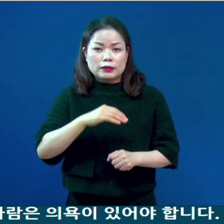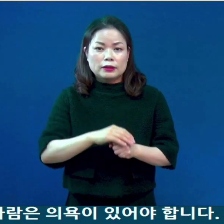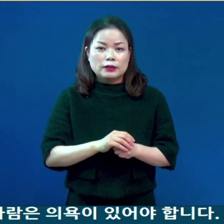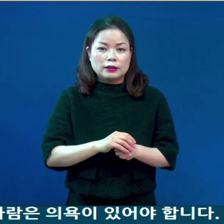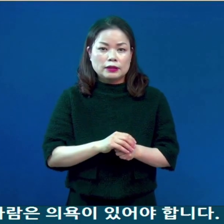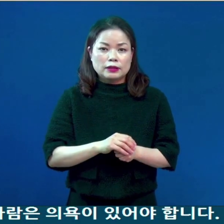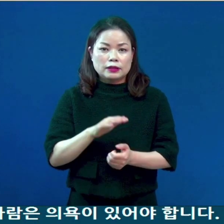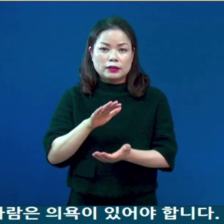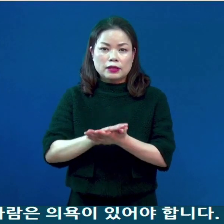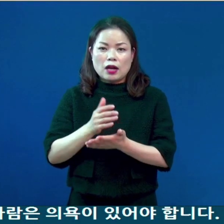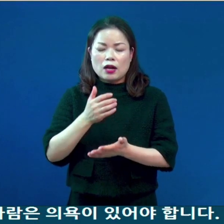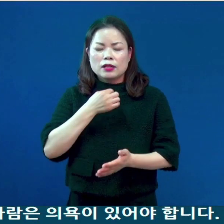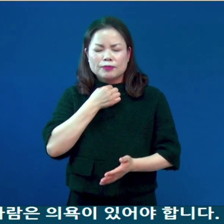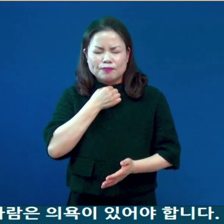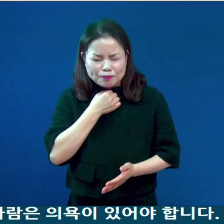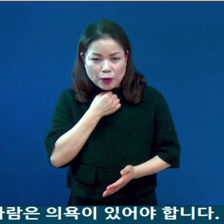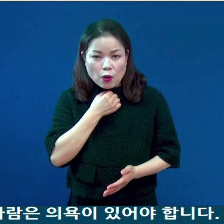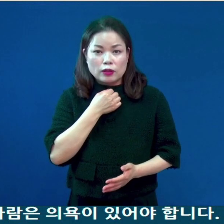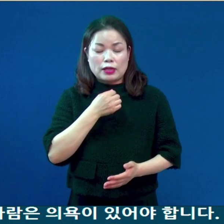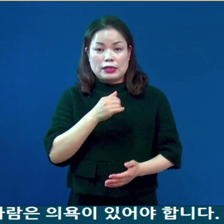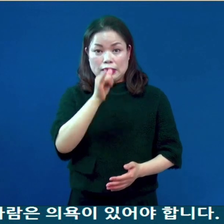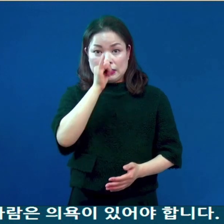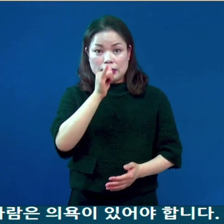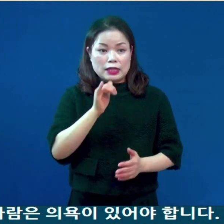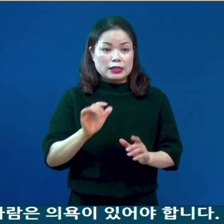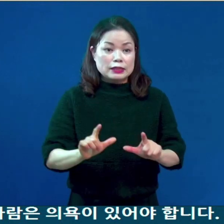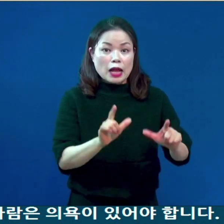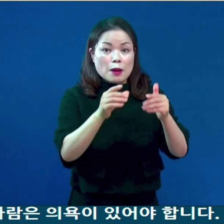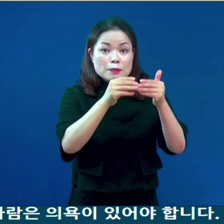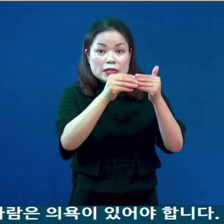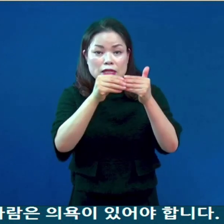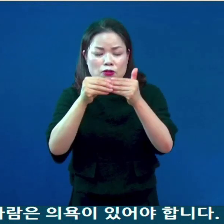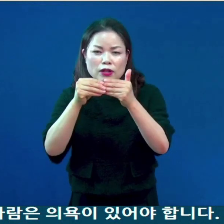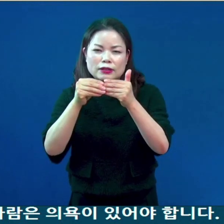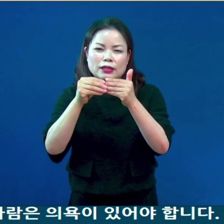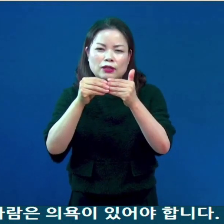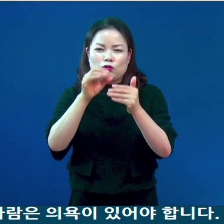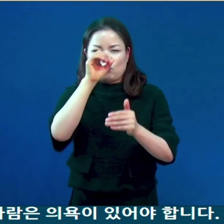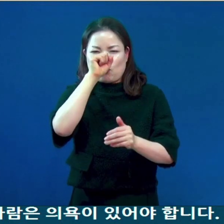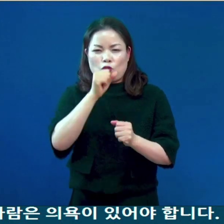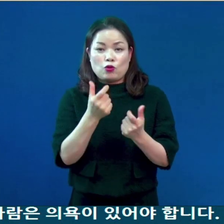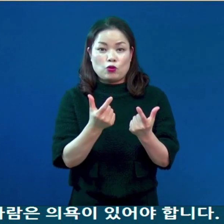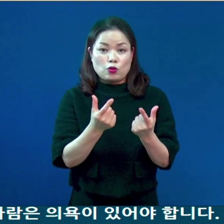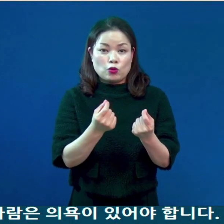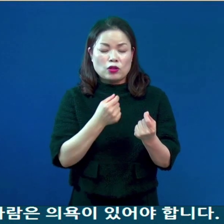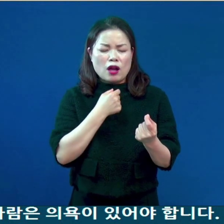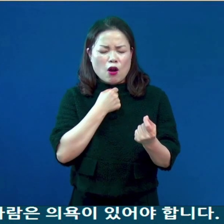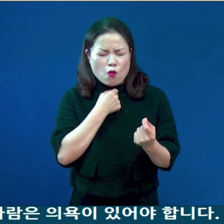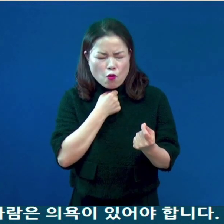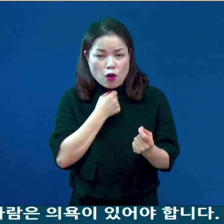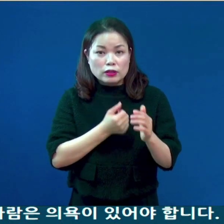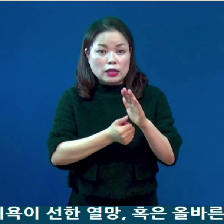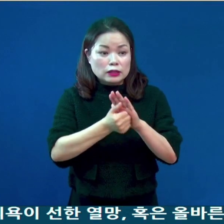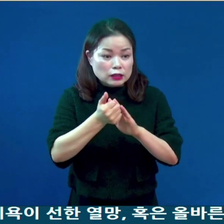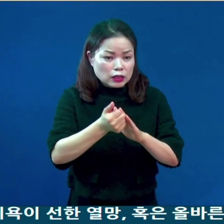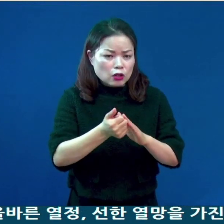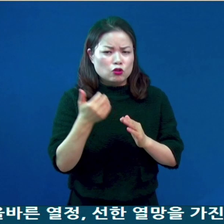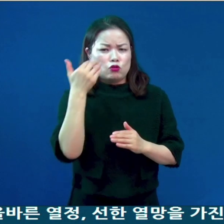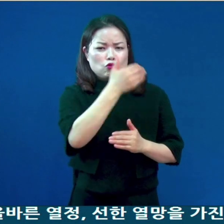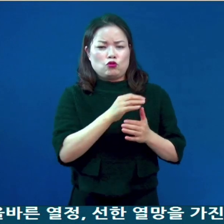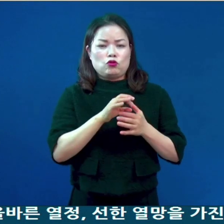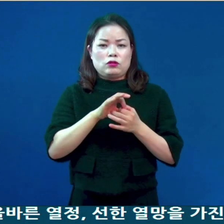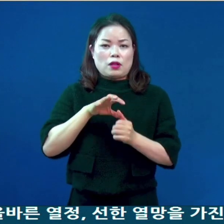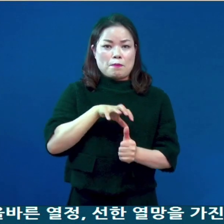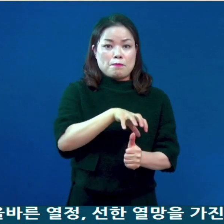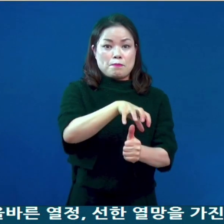열정, 선한 열망을 가진 의욕이 우리의 삶을 이끌어갈 때 좋은 겁니다. 그런데 똑같은 의욕이 육신에 의해서